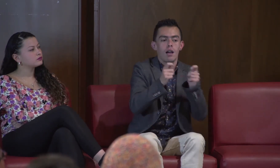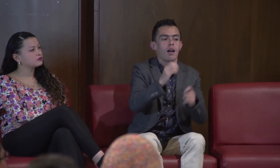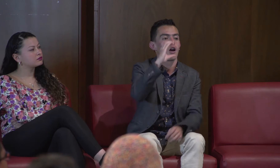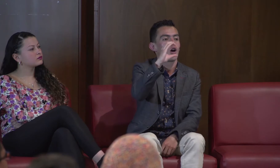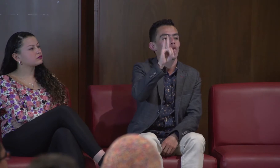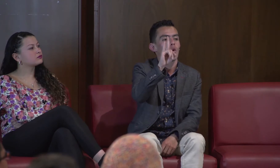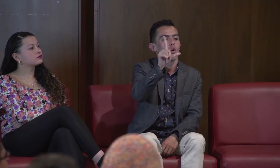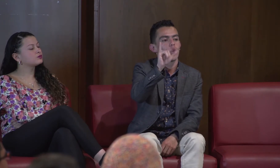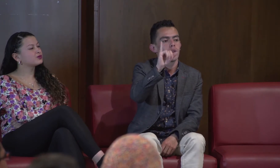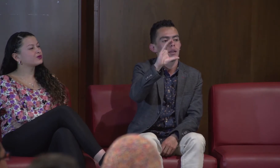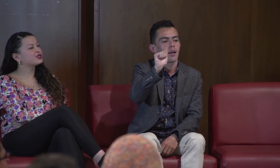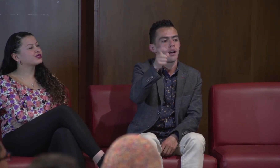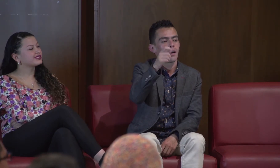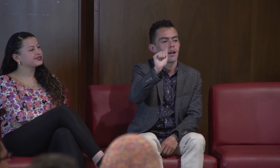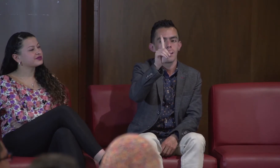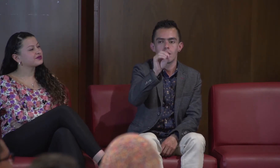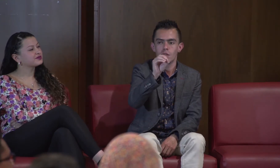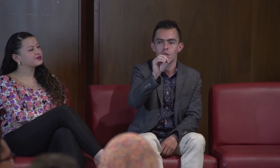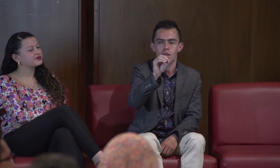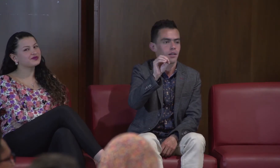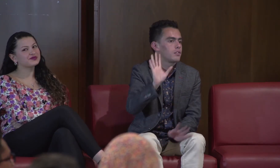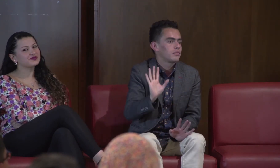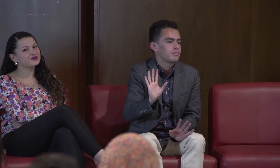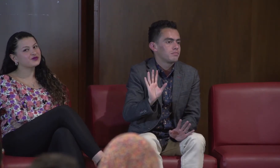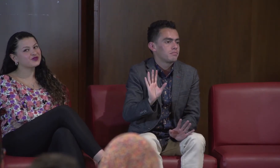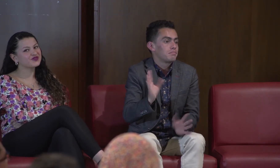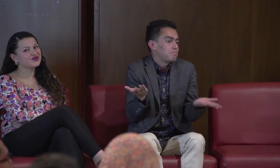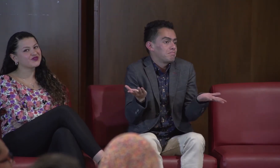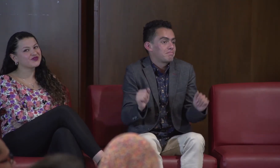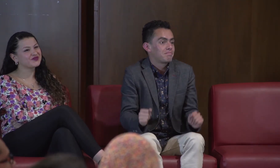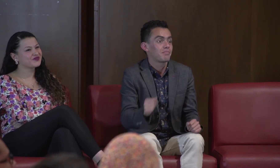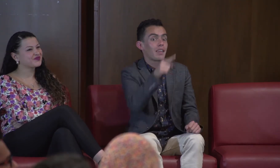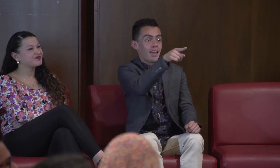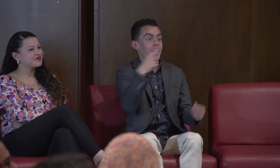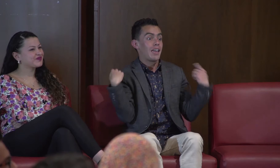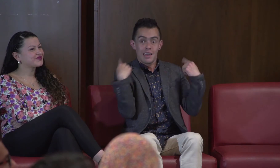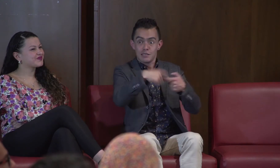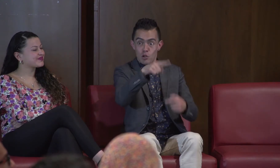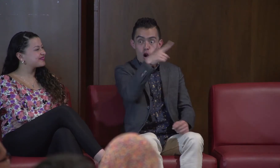mientras que en la costa le pueden decir culicagado.